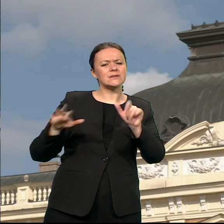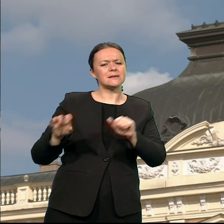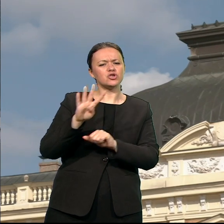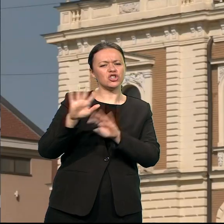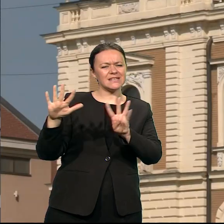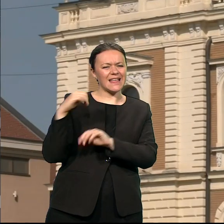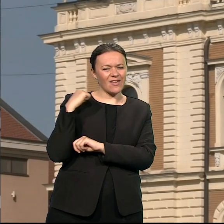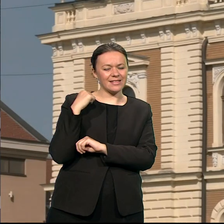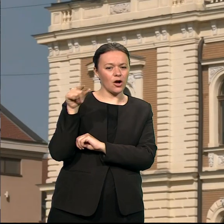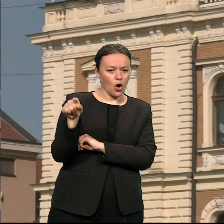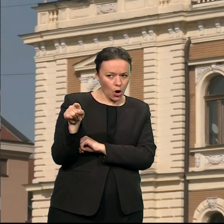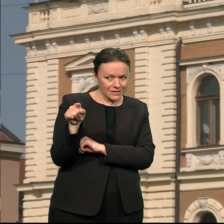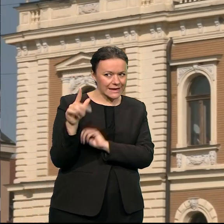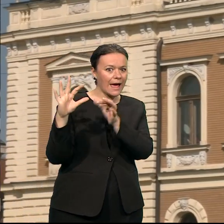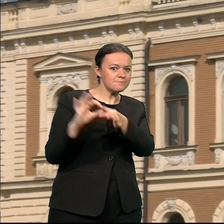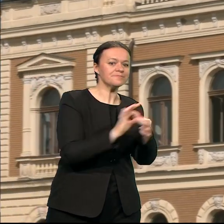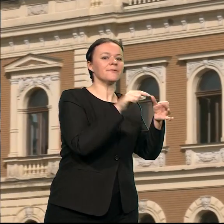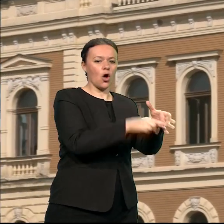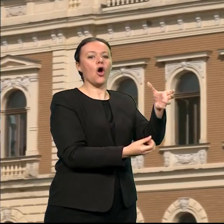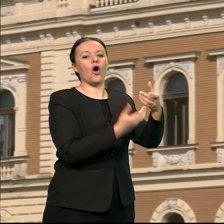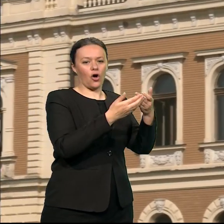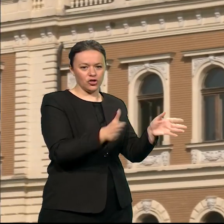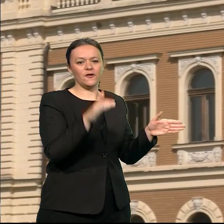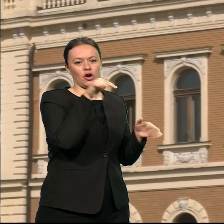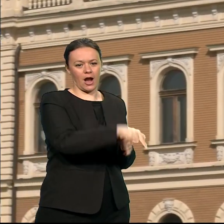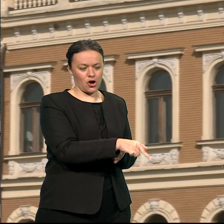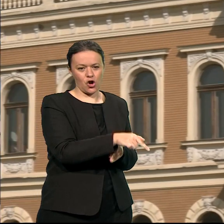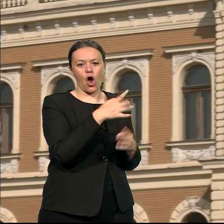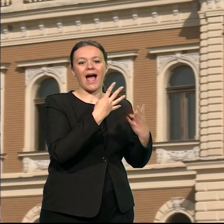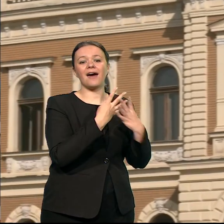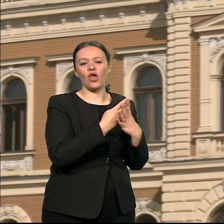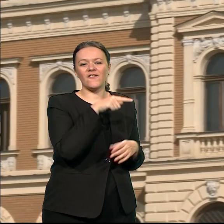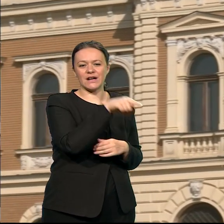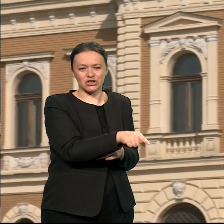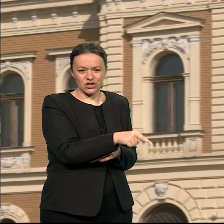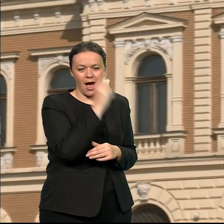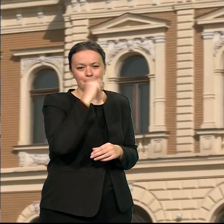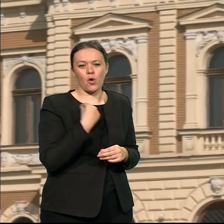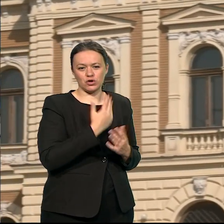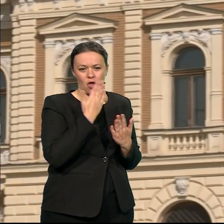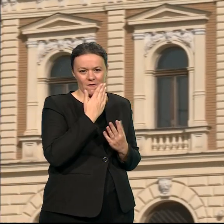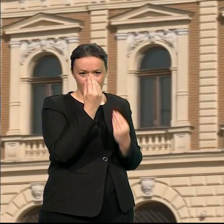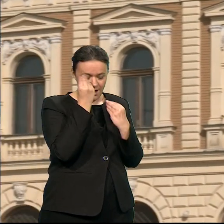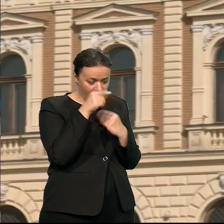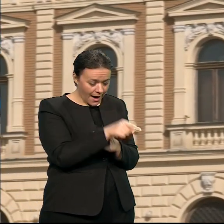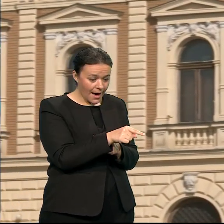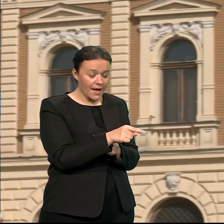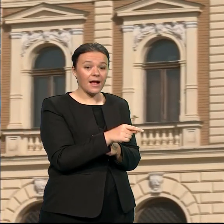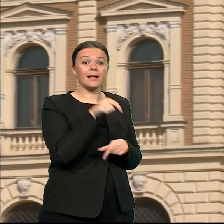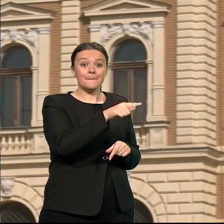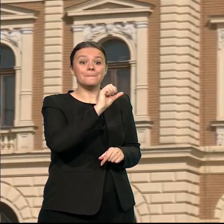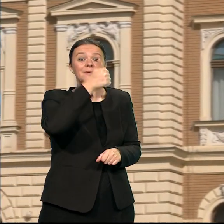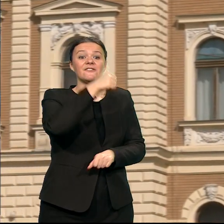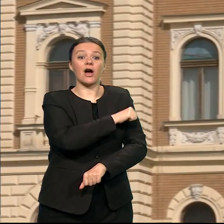1749. godine otvorena Karlovačka bogoslovija. Te prve godine u 24